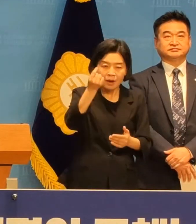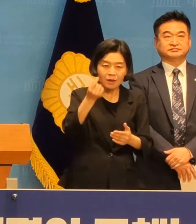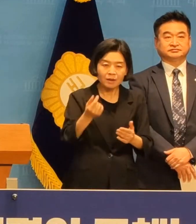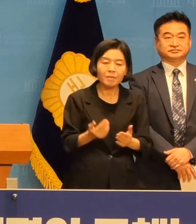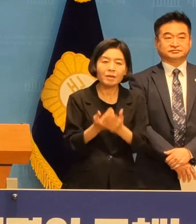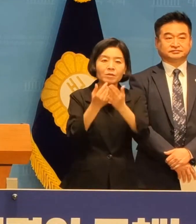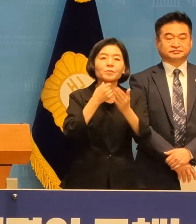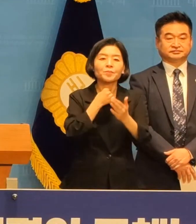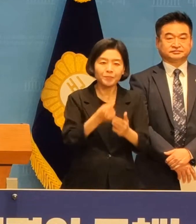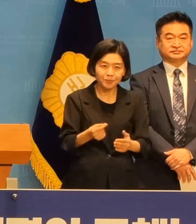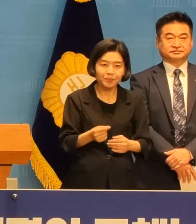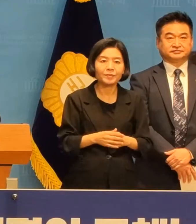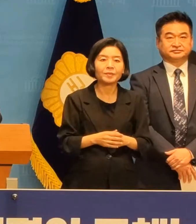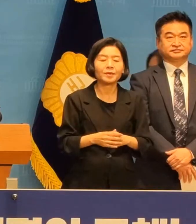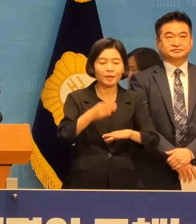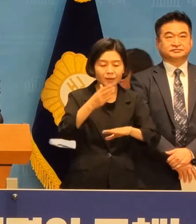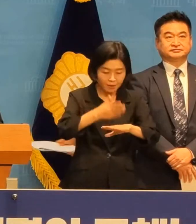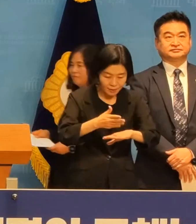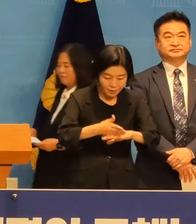고맙습니다.